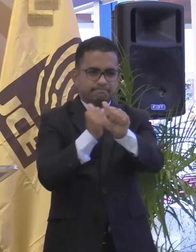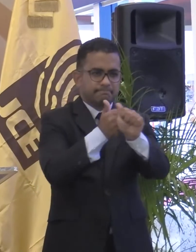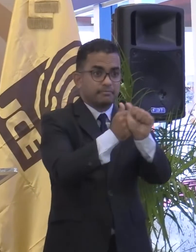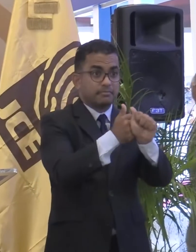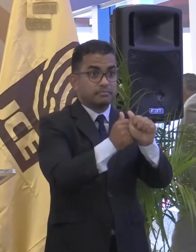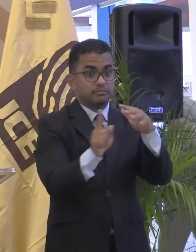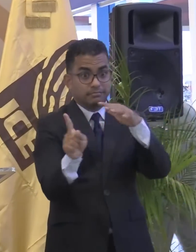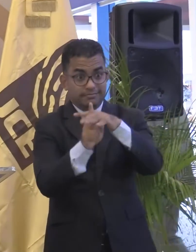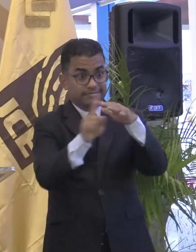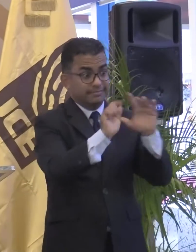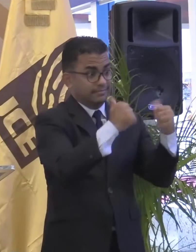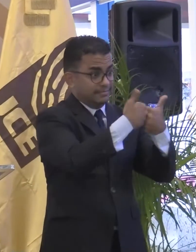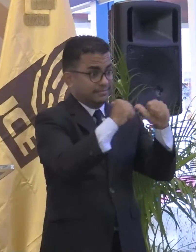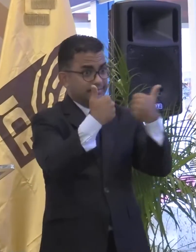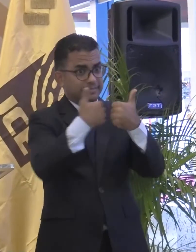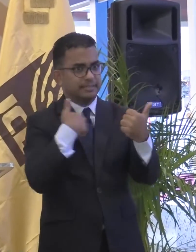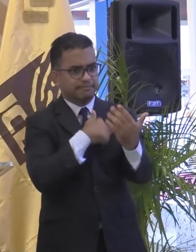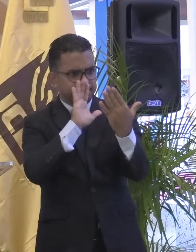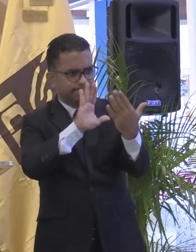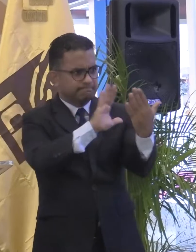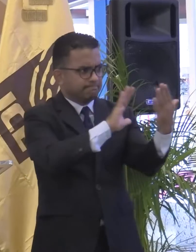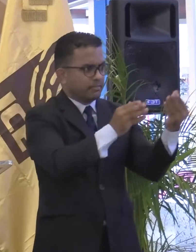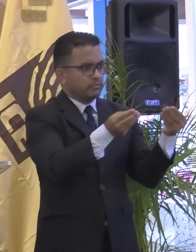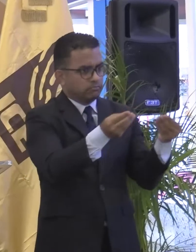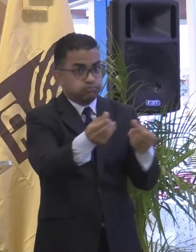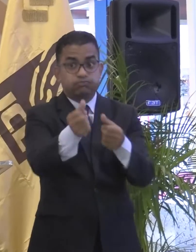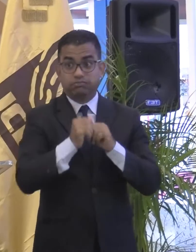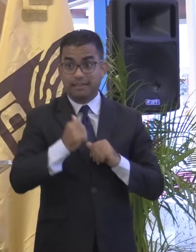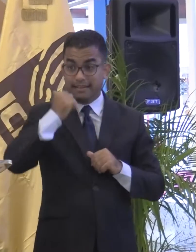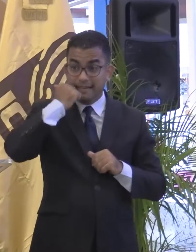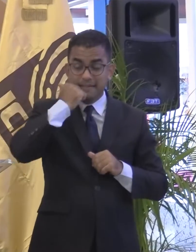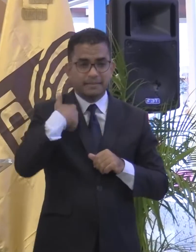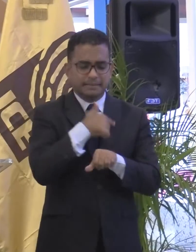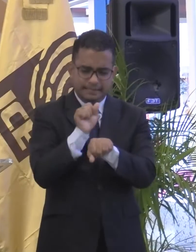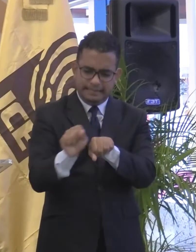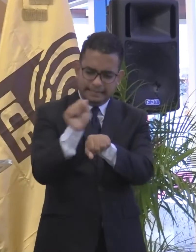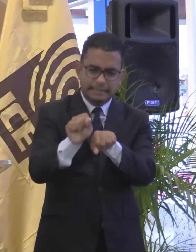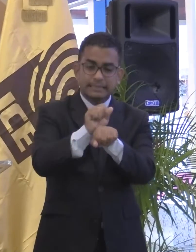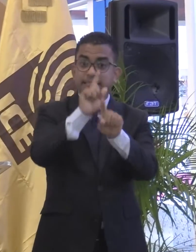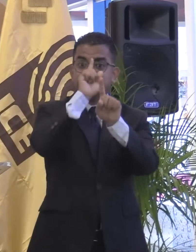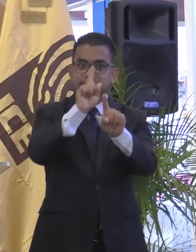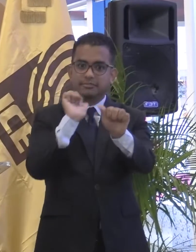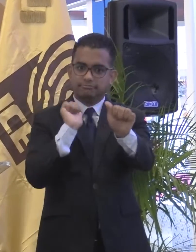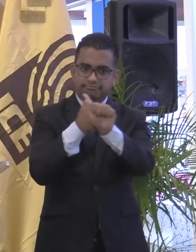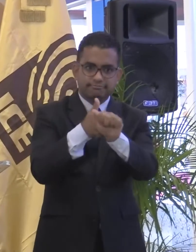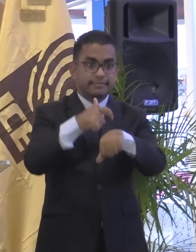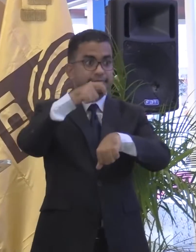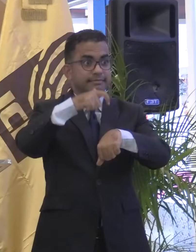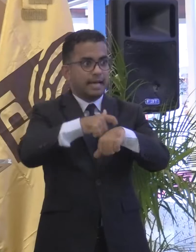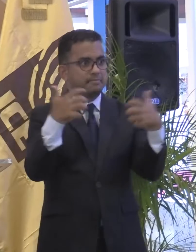ese crecimiento trae consigo por lo que estamos trabajando día a día para estar a la vanguardia con los